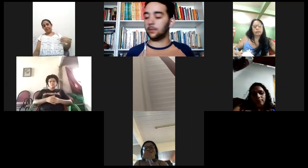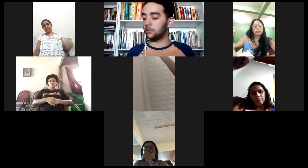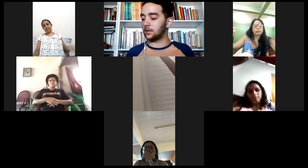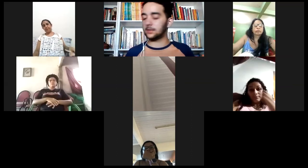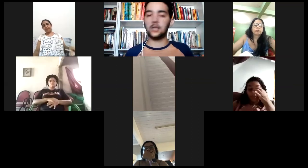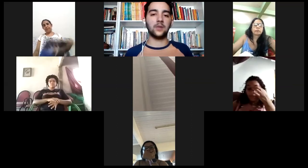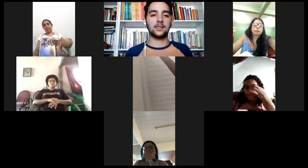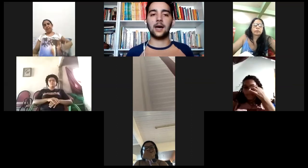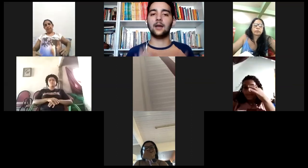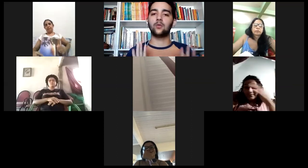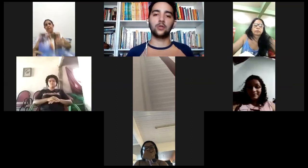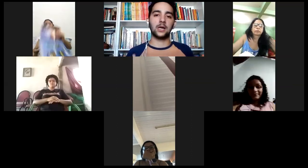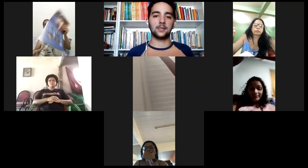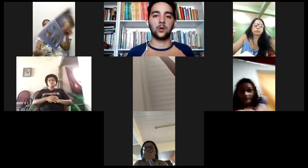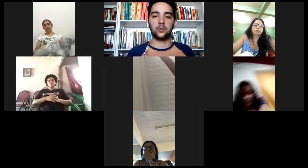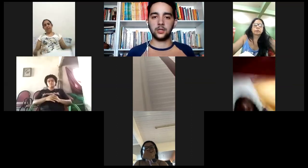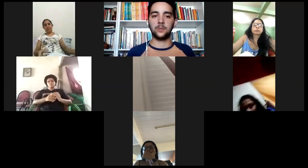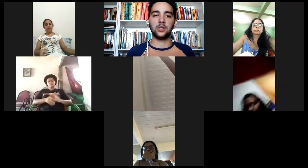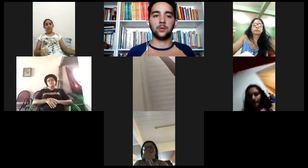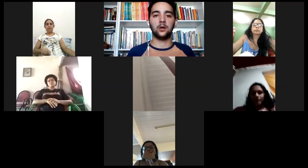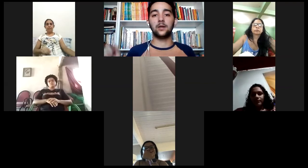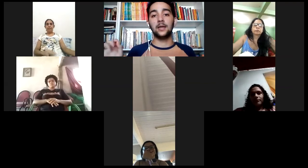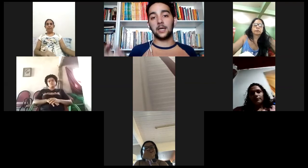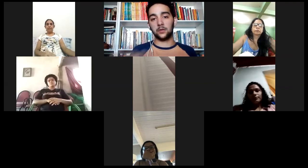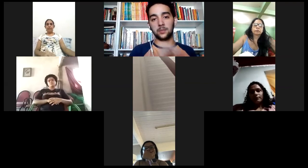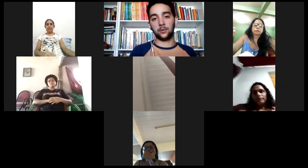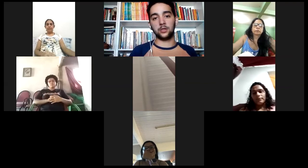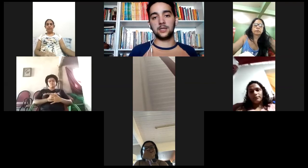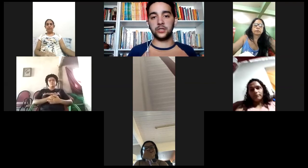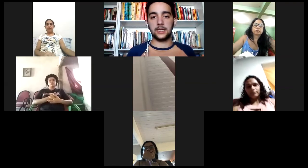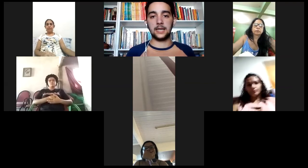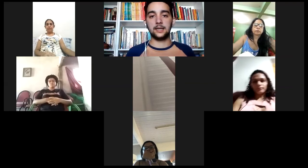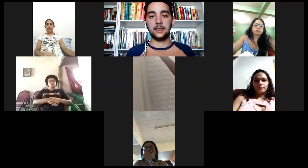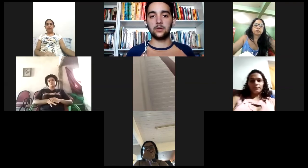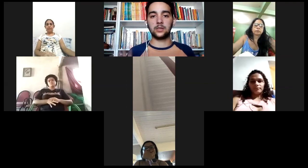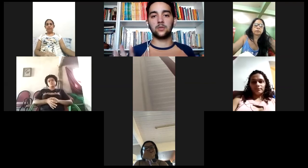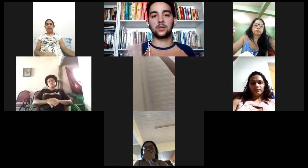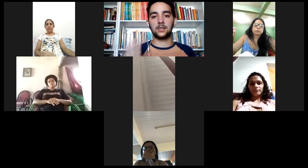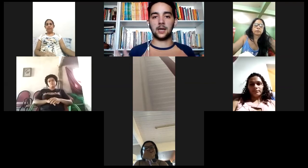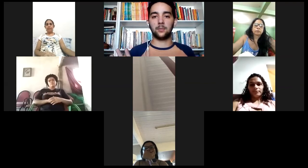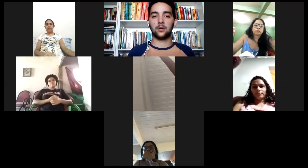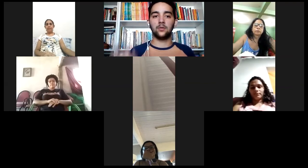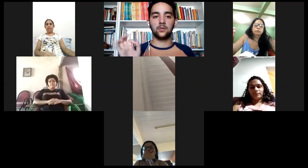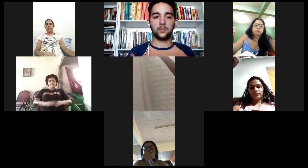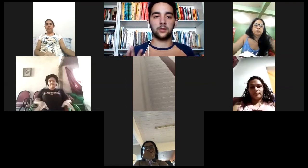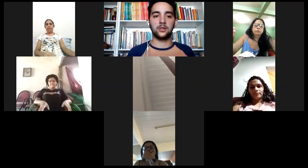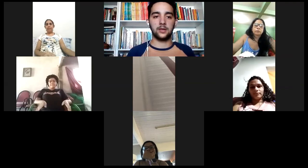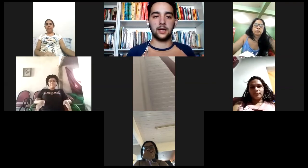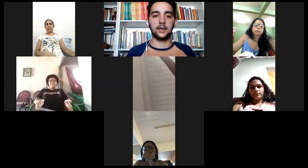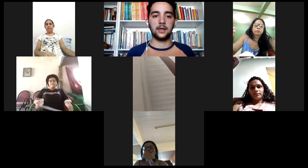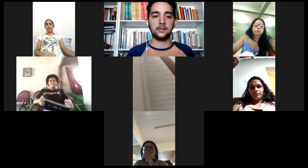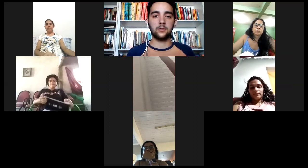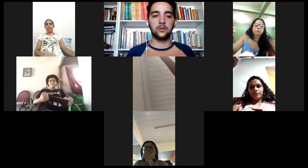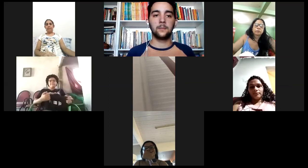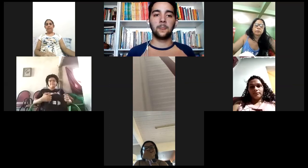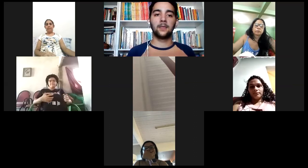tela para vocês. Quem tiver encerrado, eu já recebo automaticamente a prova. Então você pode se desligar da ligação. Assim que você encerrar a prova, você pode se desligar